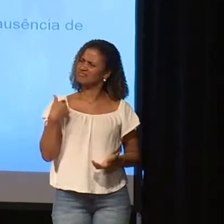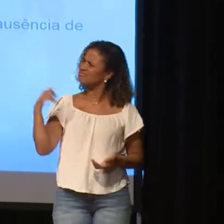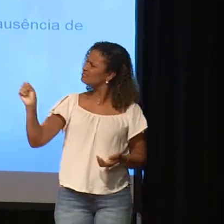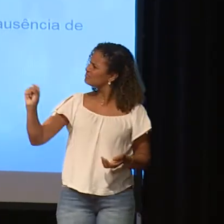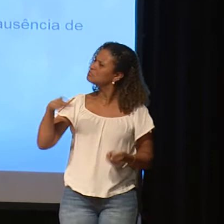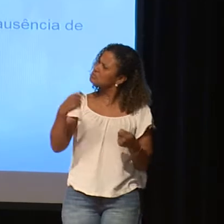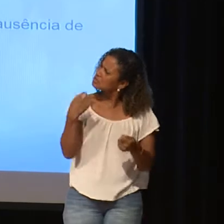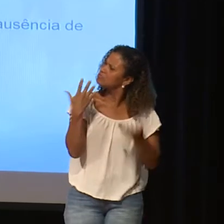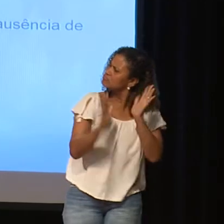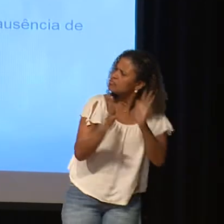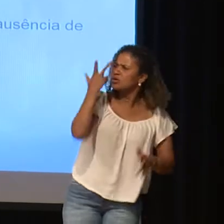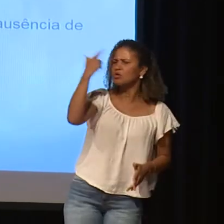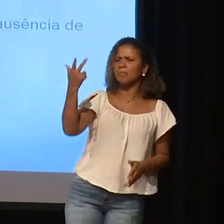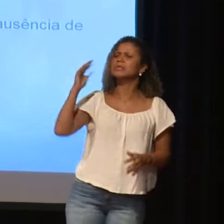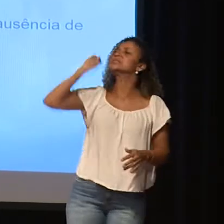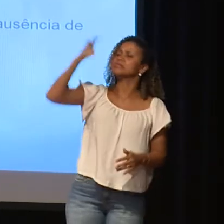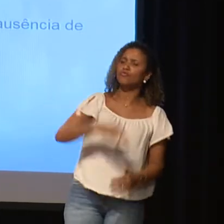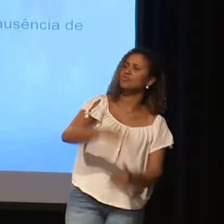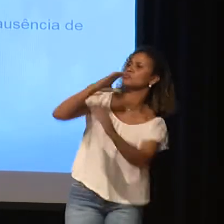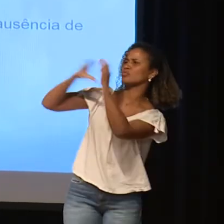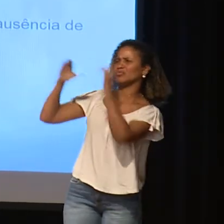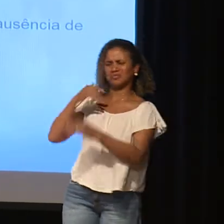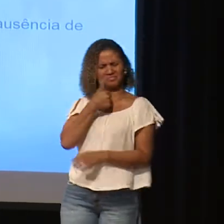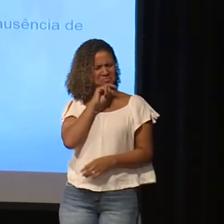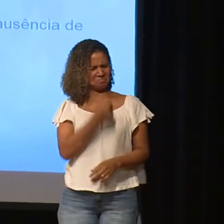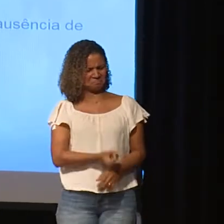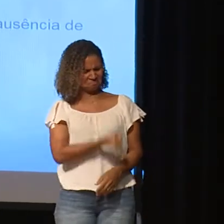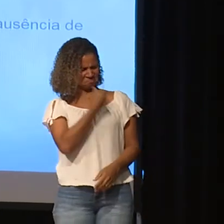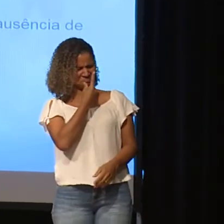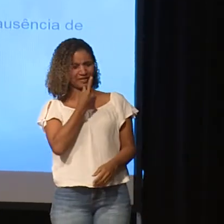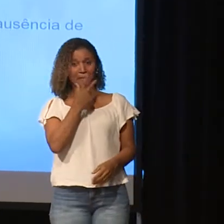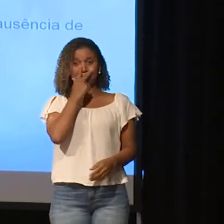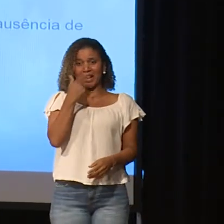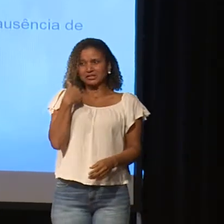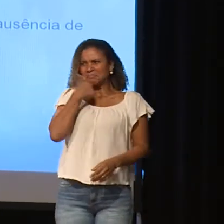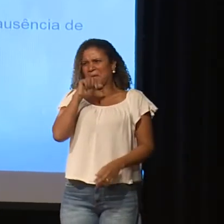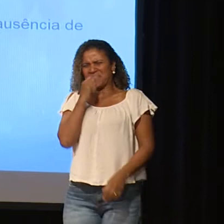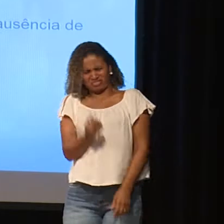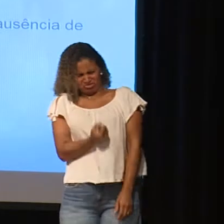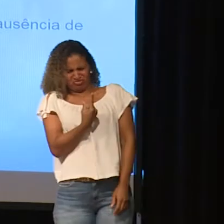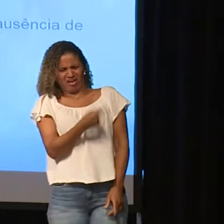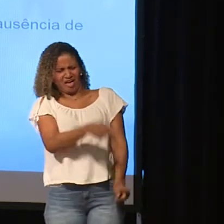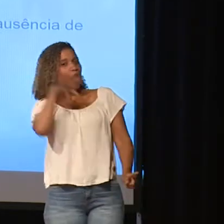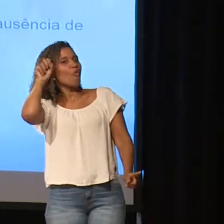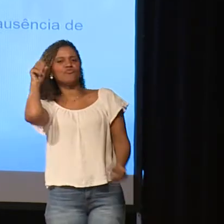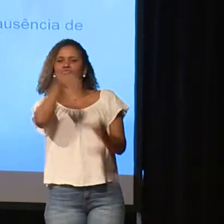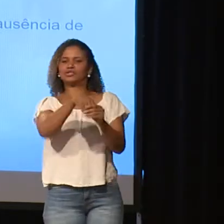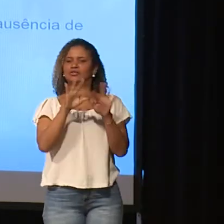de sinais? Você não precisa, isso é besteira. Mas para mim, eu precisava comunicar com essa filha mais velha. Mas aí minha mãe